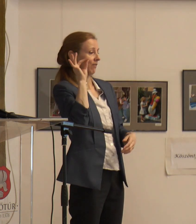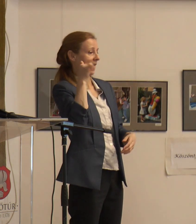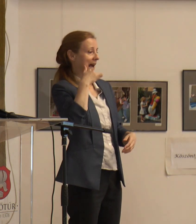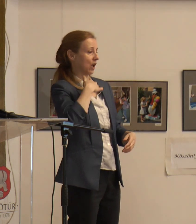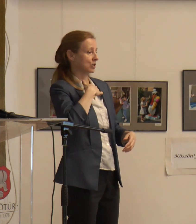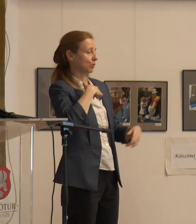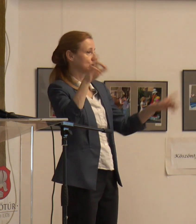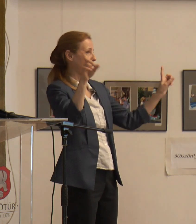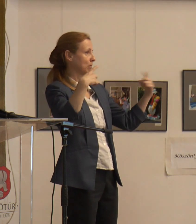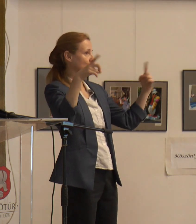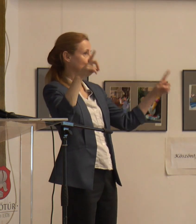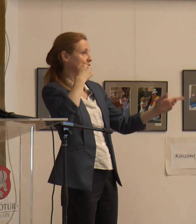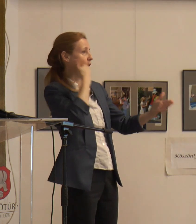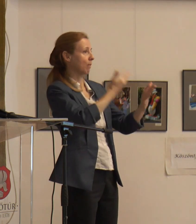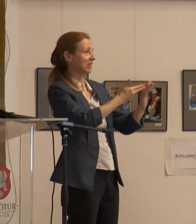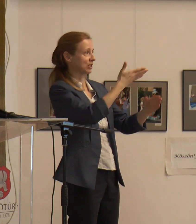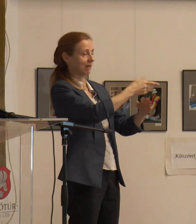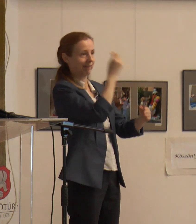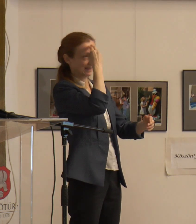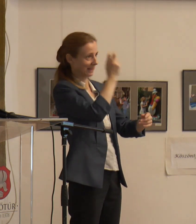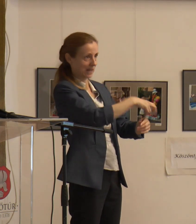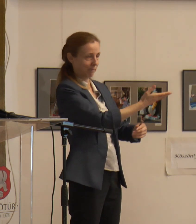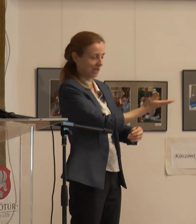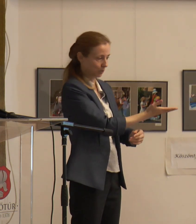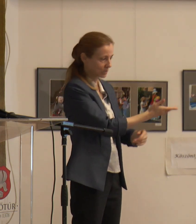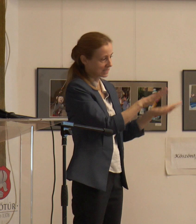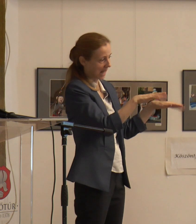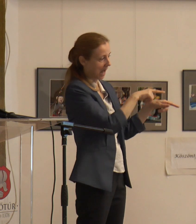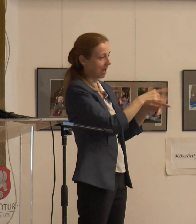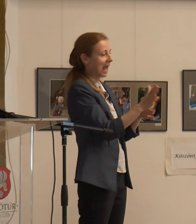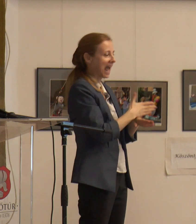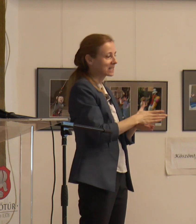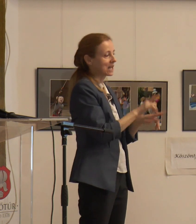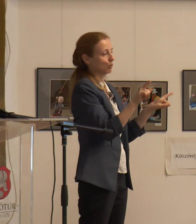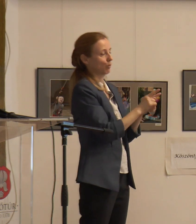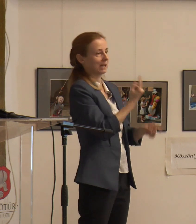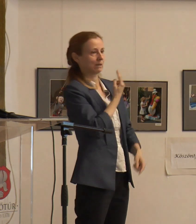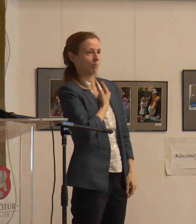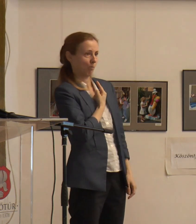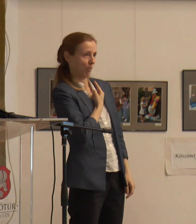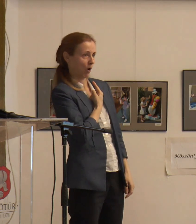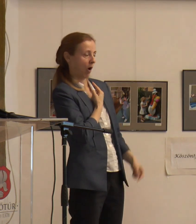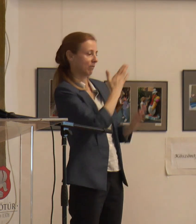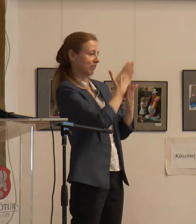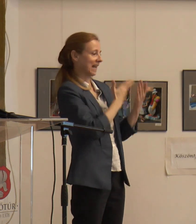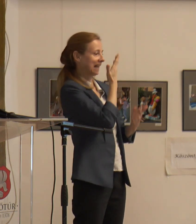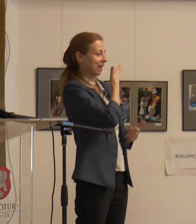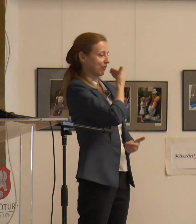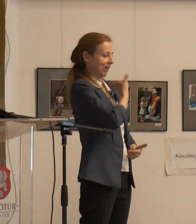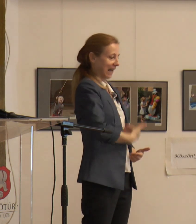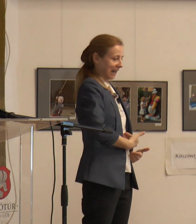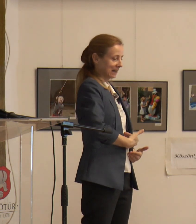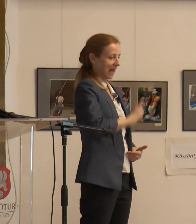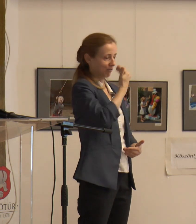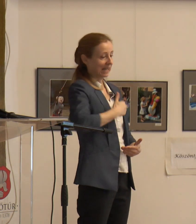a dalmesterséghez nem ért az a madár, s egyszerű, mint maga. Félig feketében,